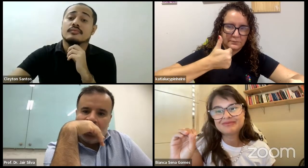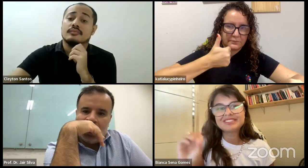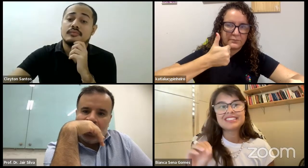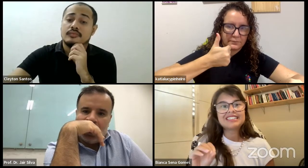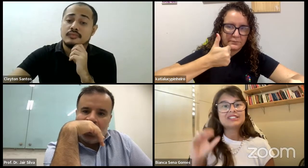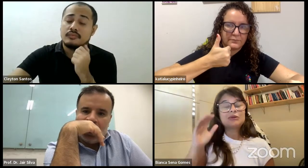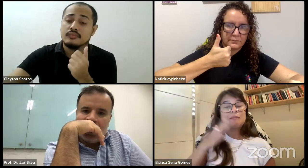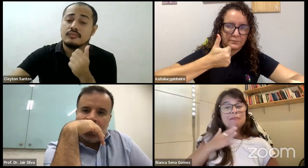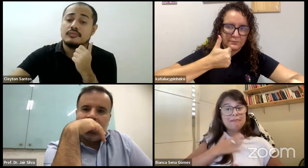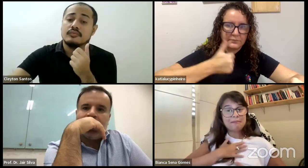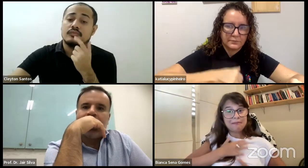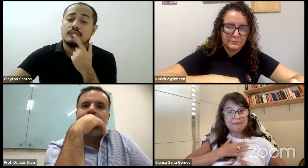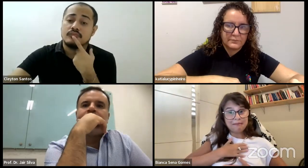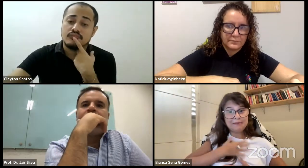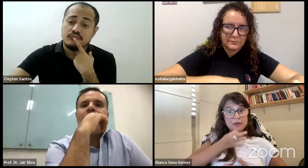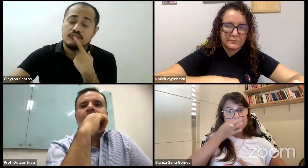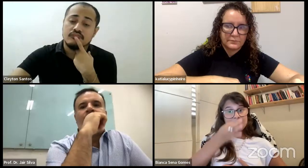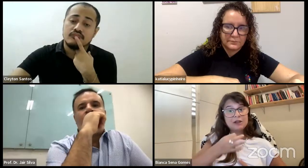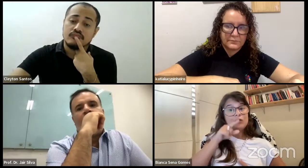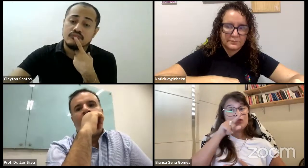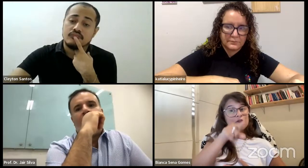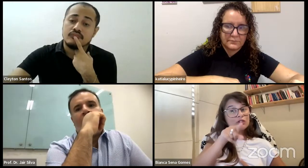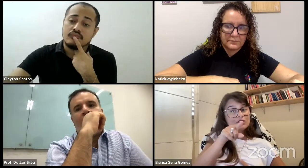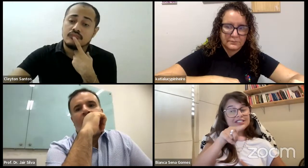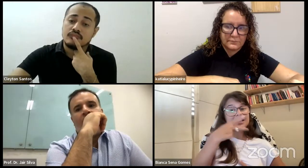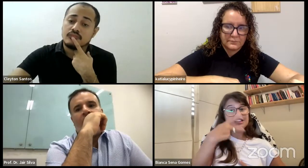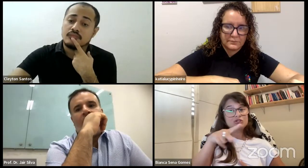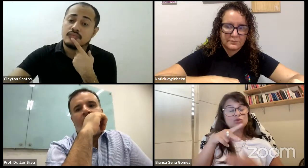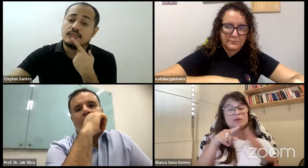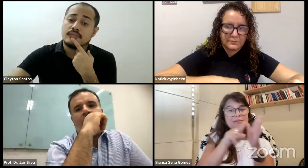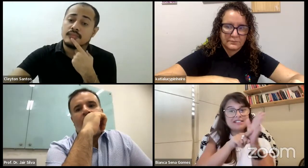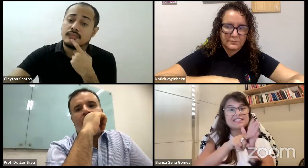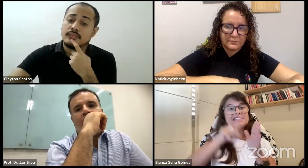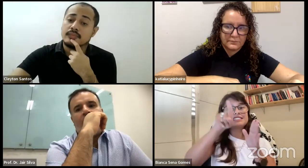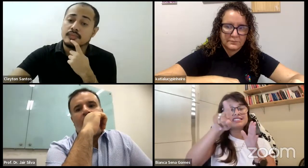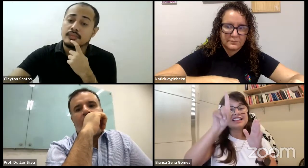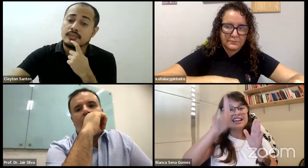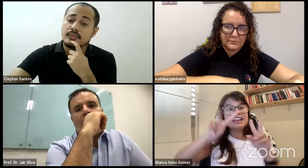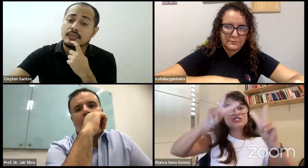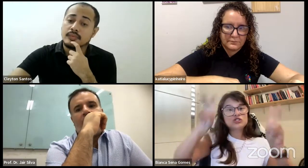redução, né? Então, para mim,